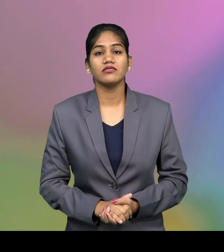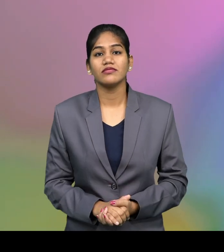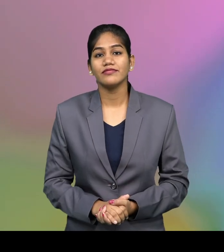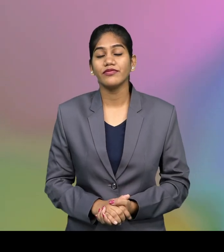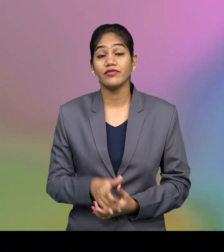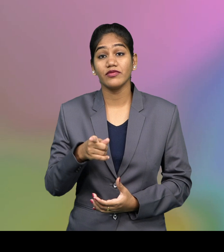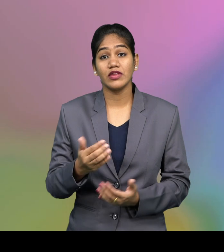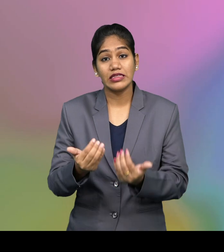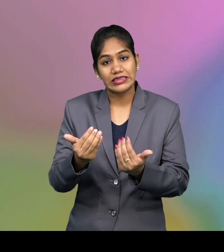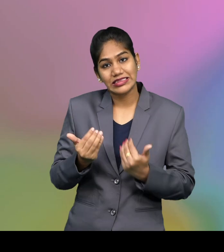భద్రతా జాగ్రత్తలు.